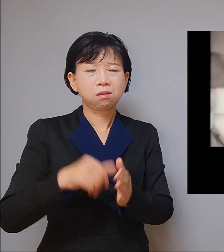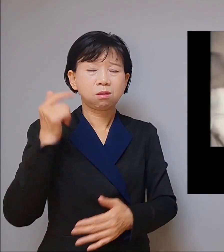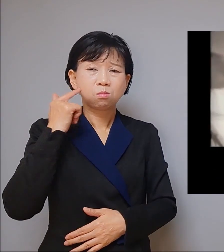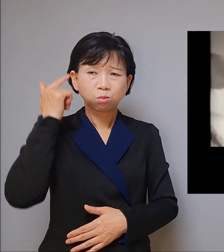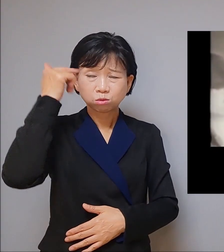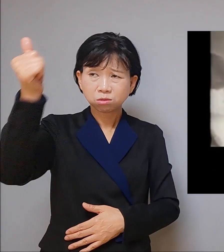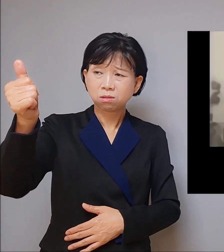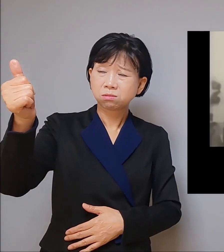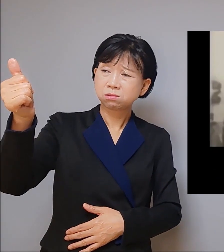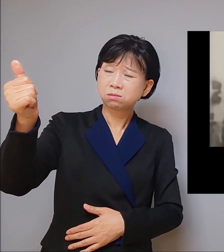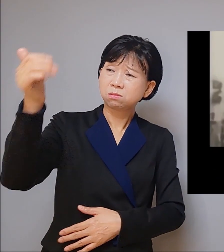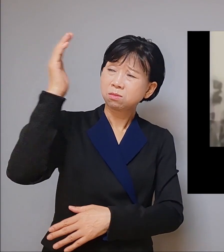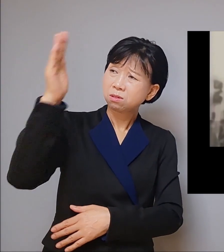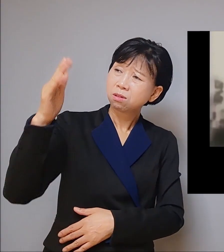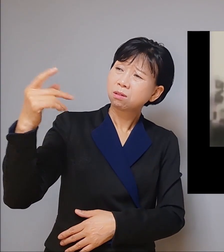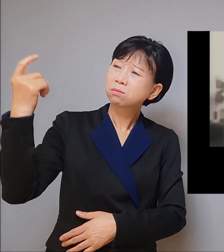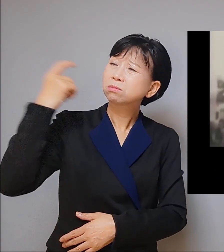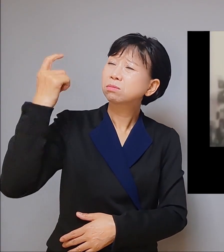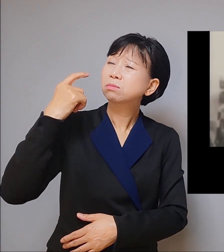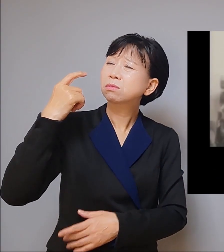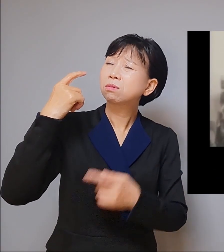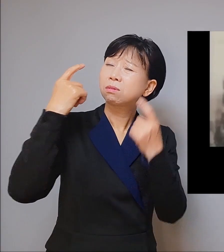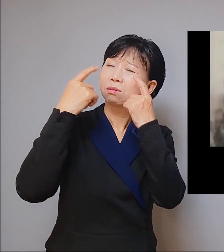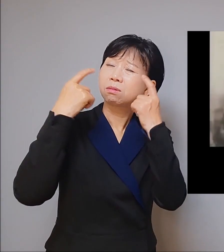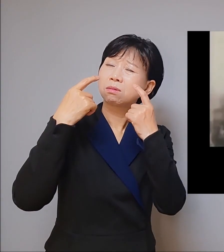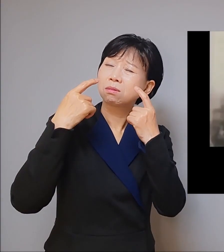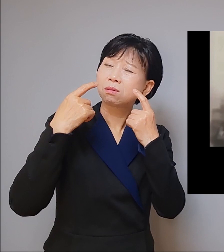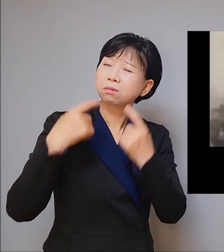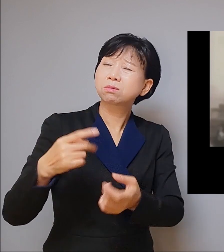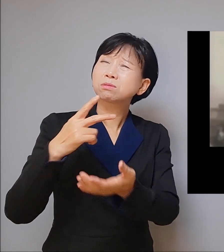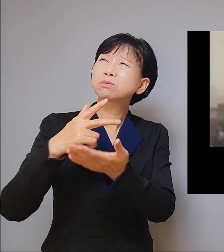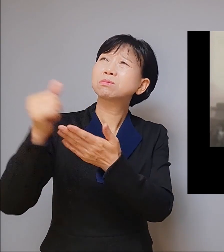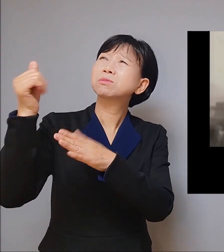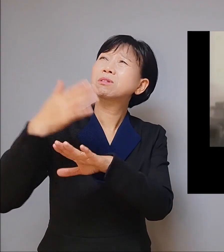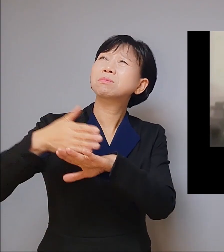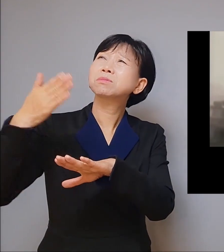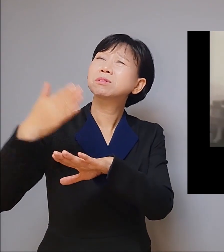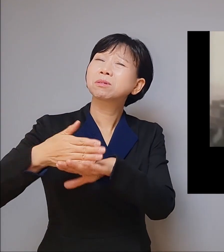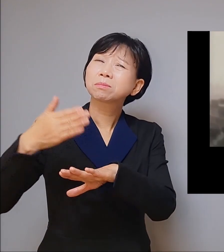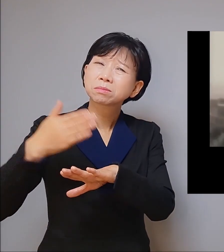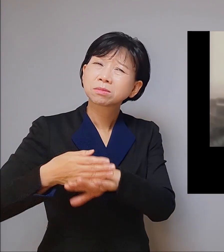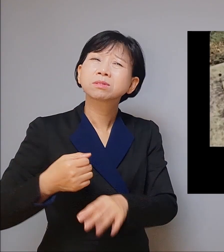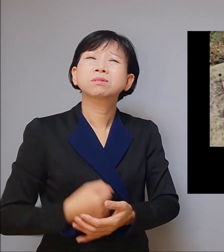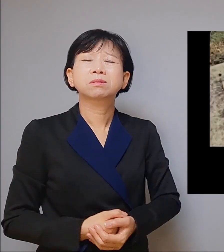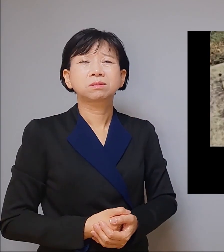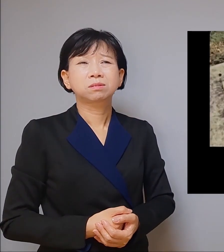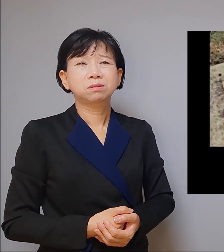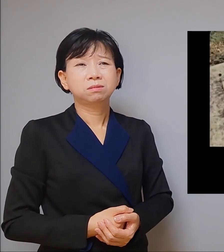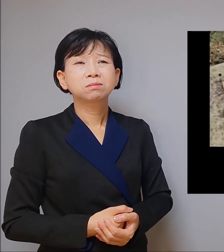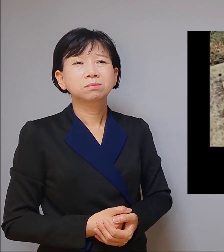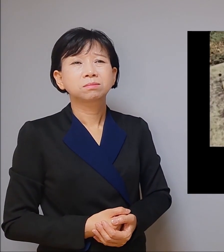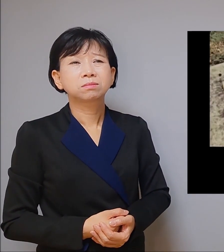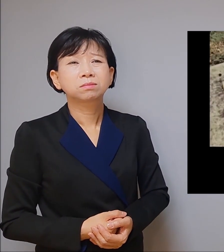목사의 이야기를 듣는 동안 뜨겁게 눈물을 흘리며 주님께 감사한 제노.